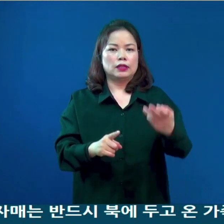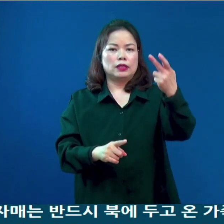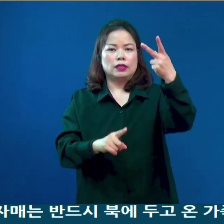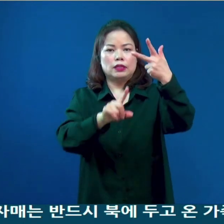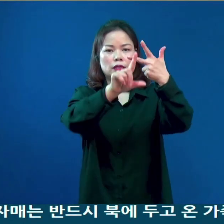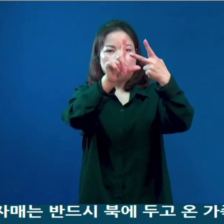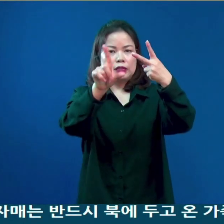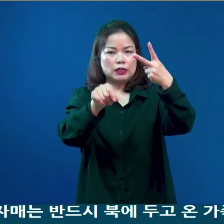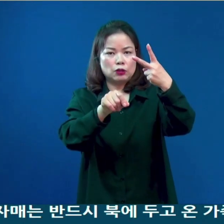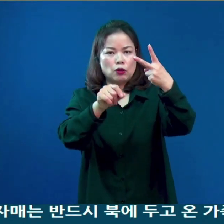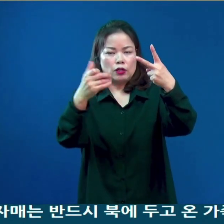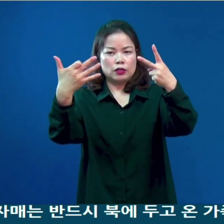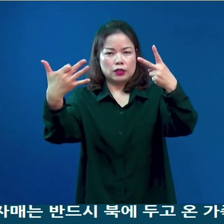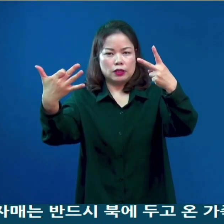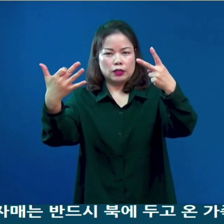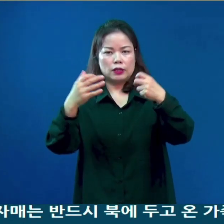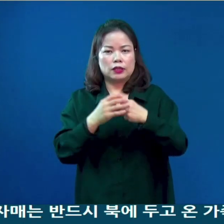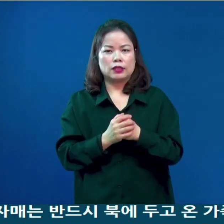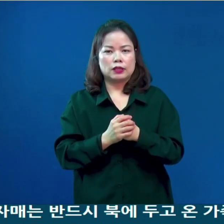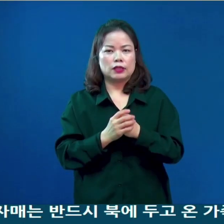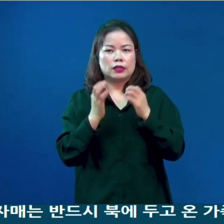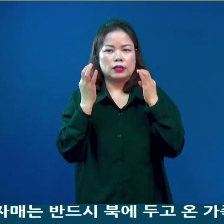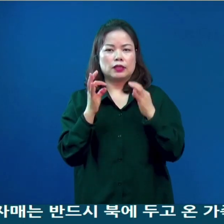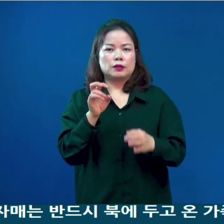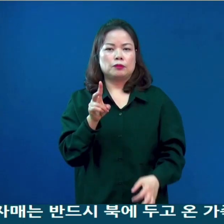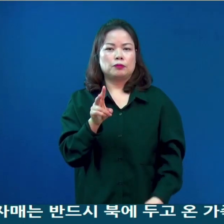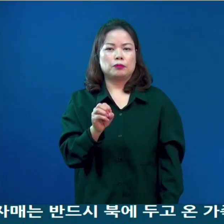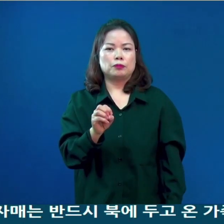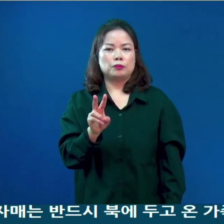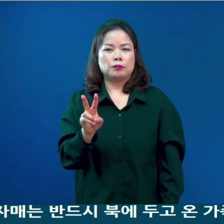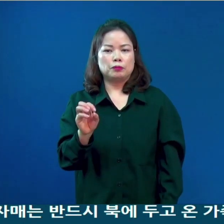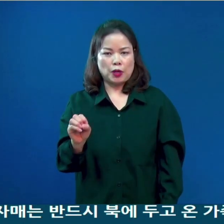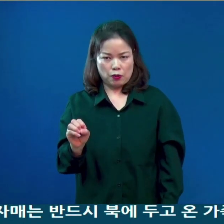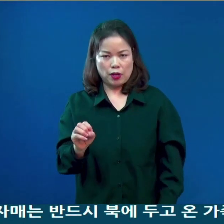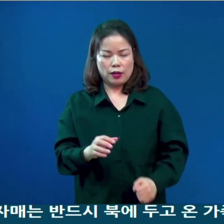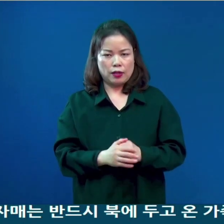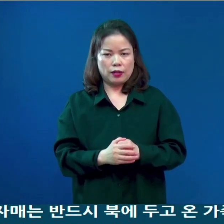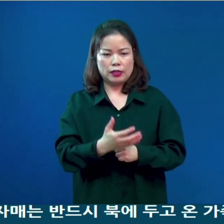19일 김평양 드림.